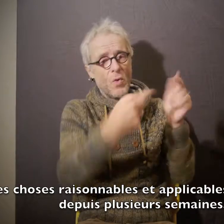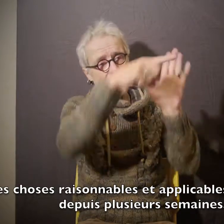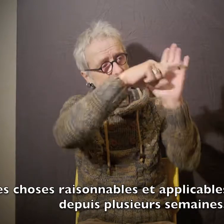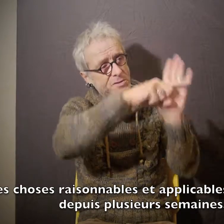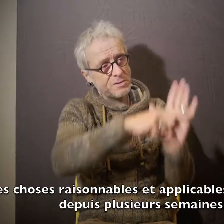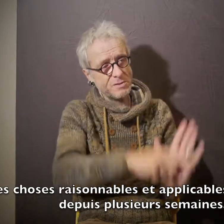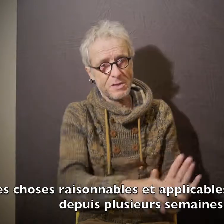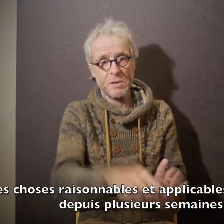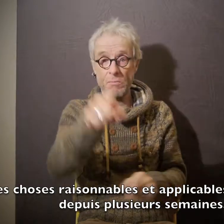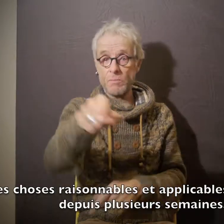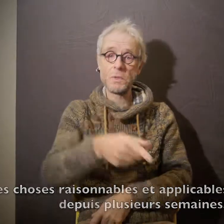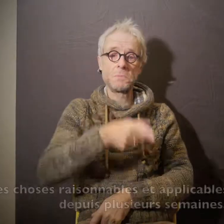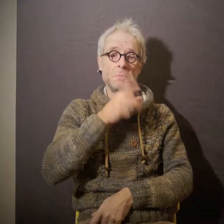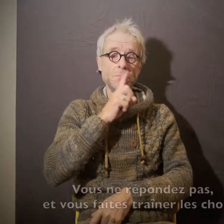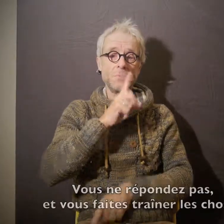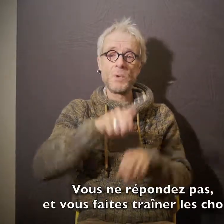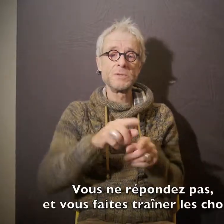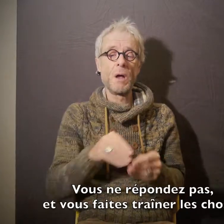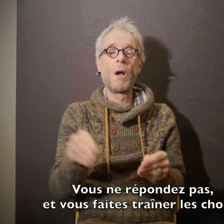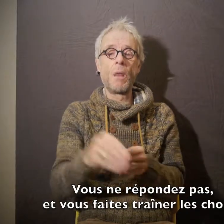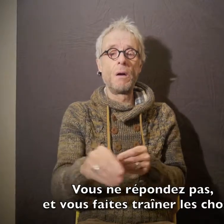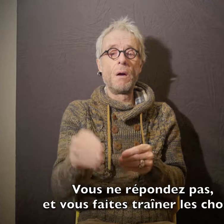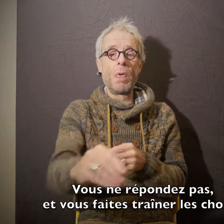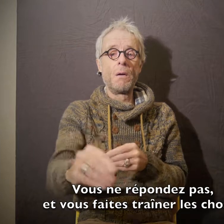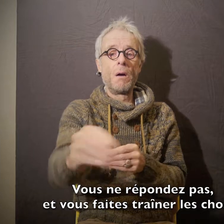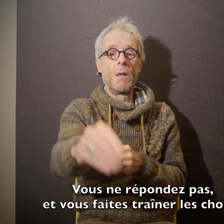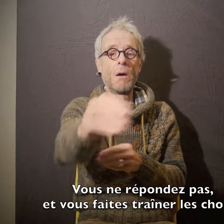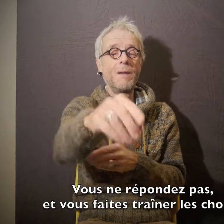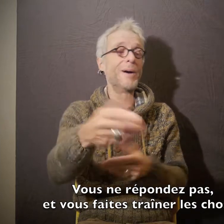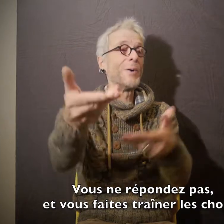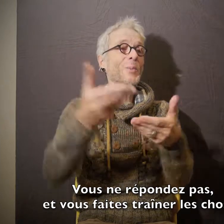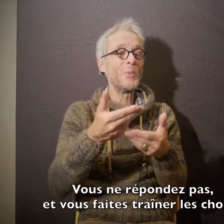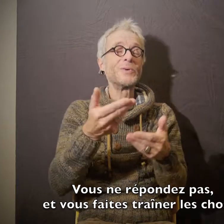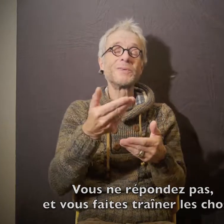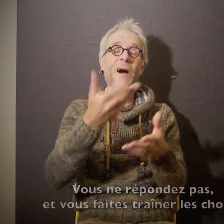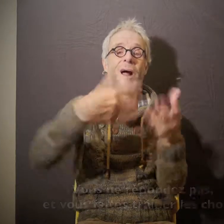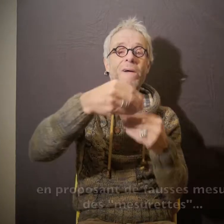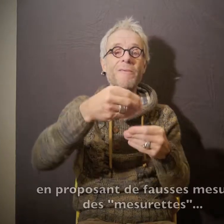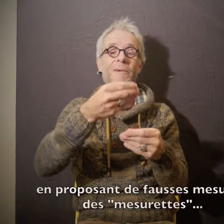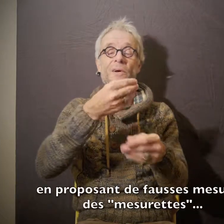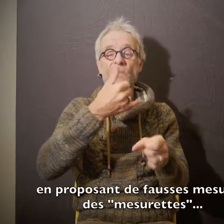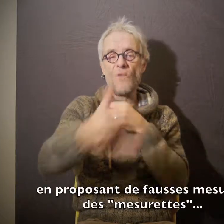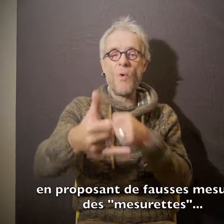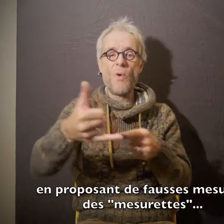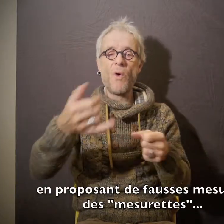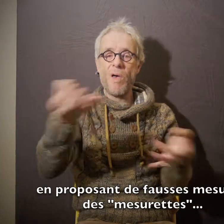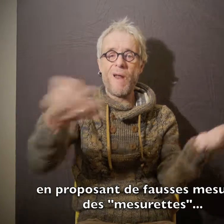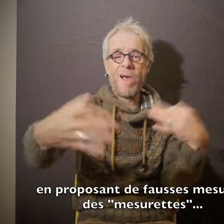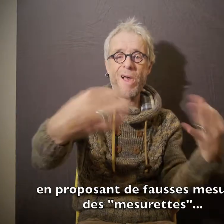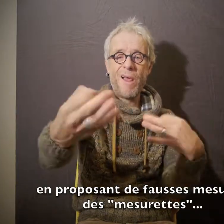semaines. Vous ne répondez pas et vous faites traîner les choses en proposant de fausses mesures, des mesurettes